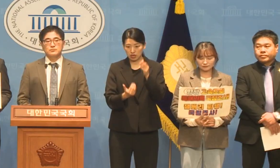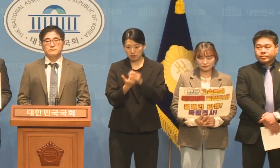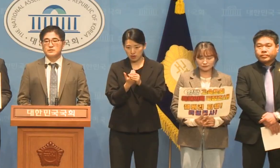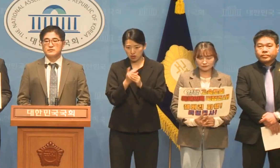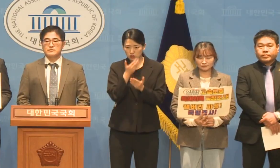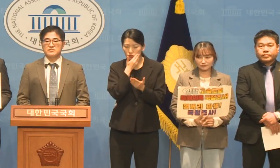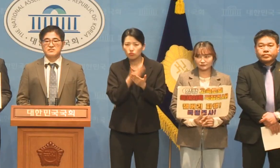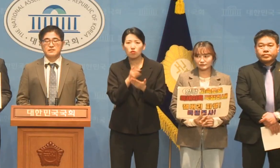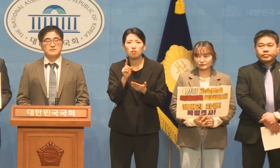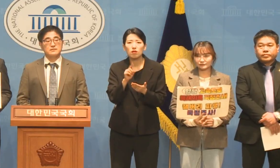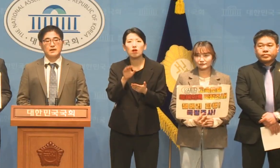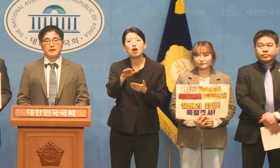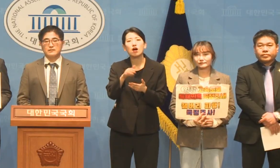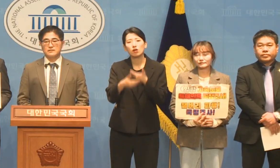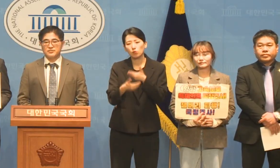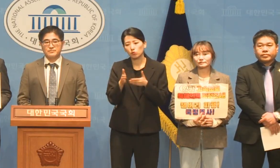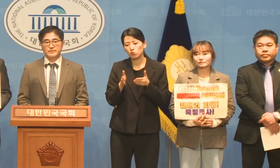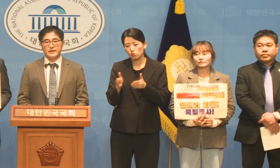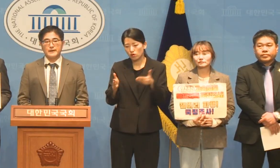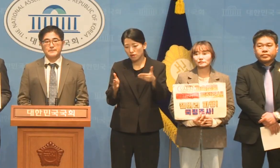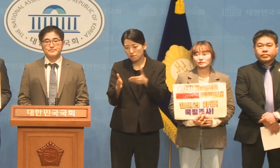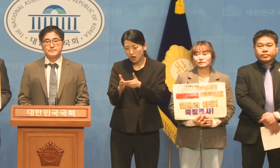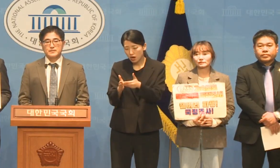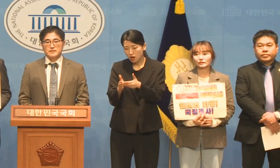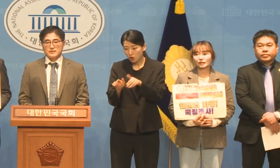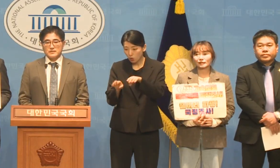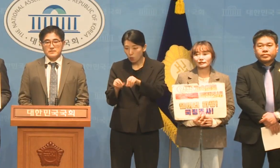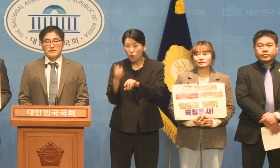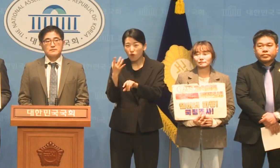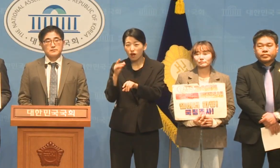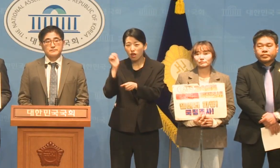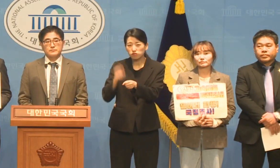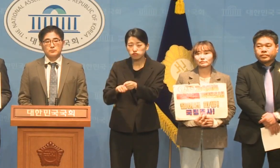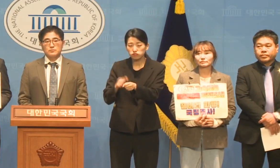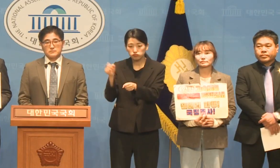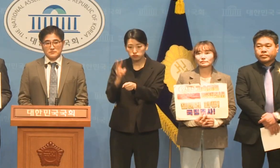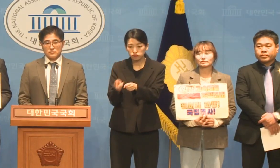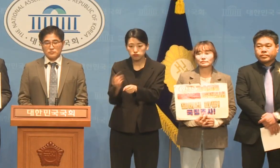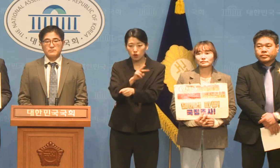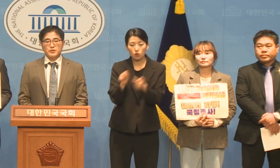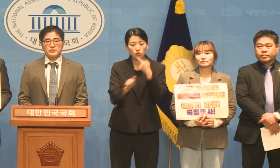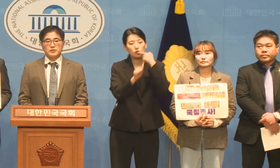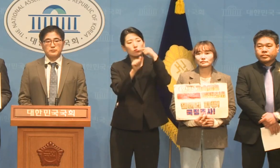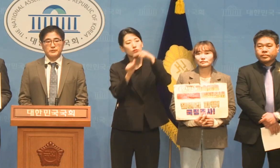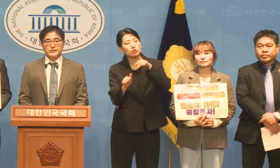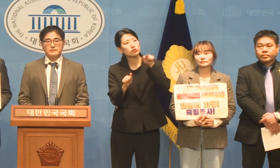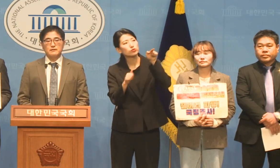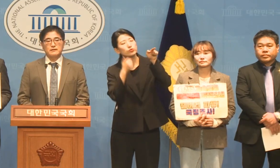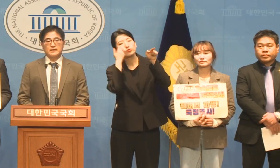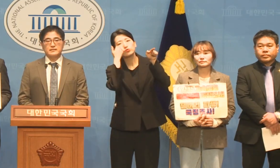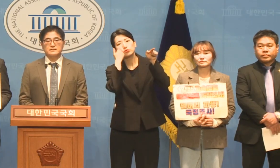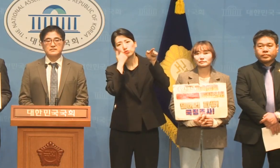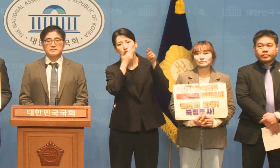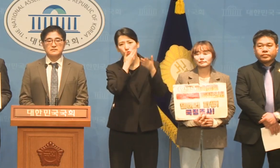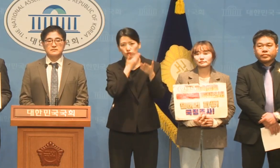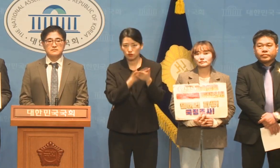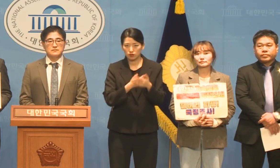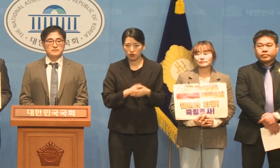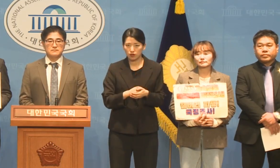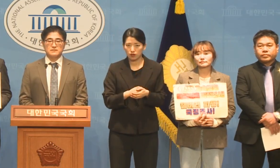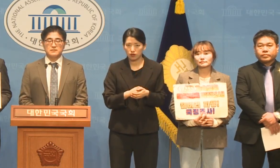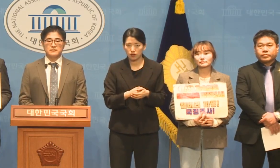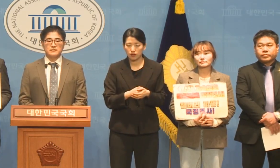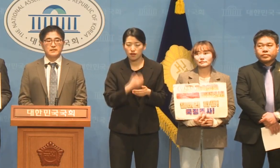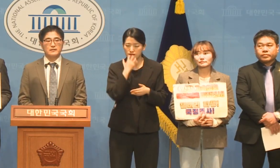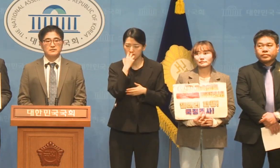누가 노선 변경을 지시했는가일 것입니다. 이 사건 노선 변경으로 인해서 가장 큰 이득을 얻은